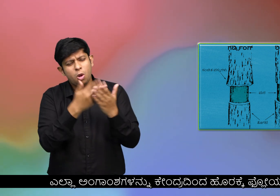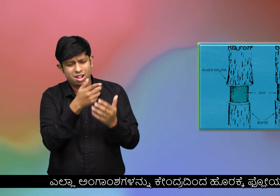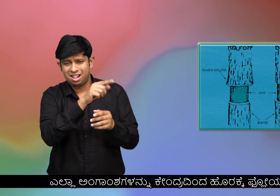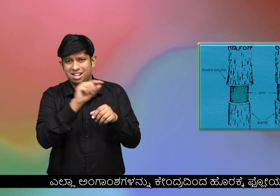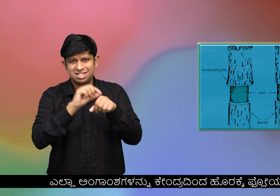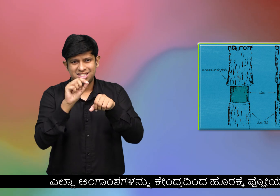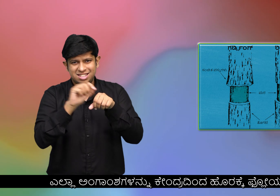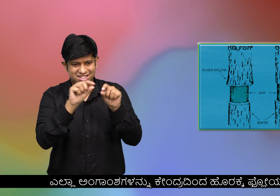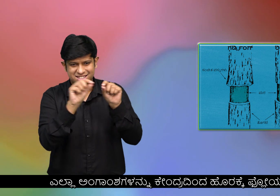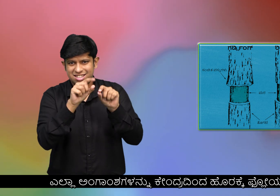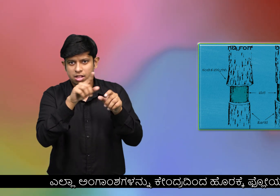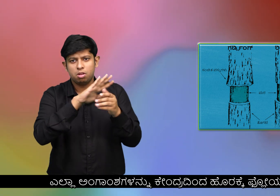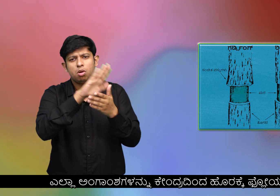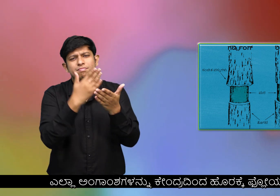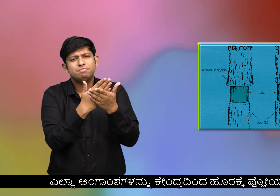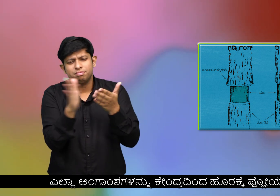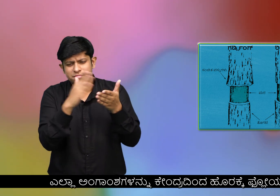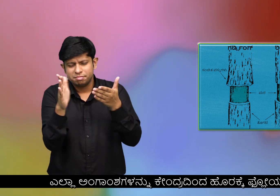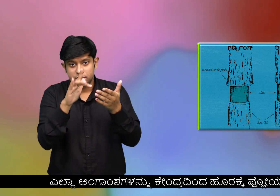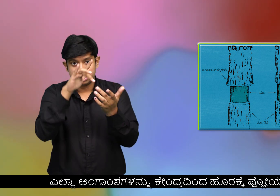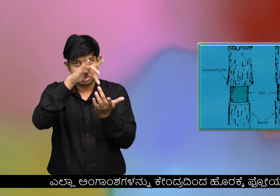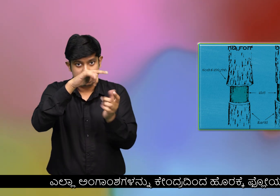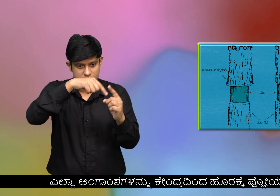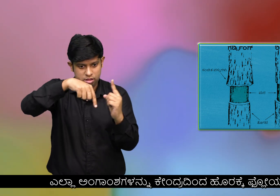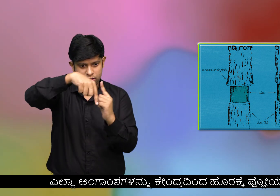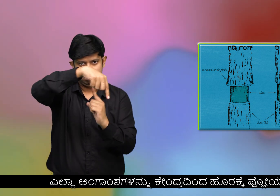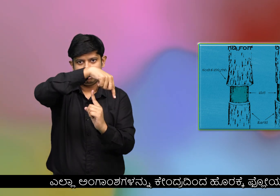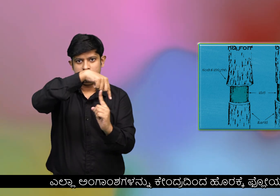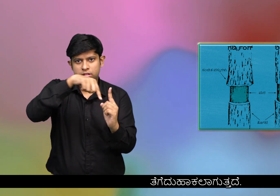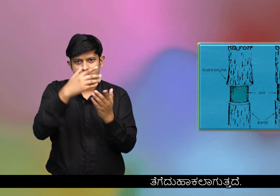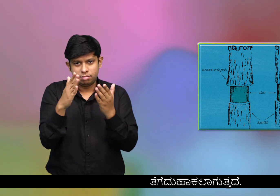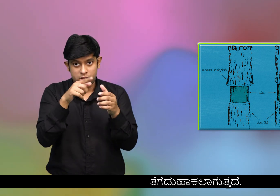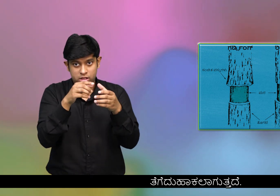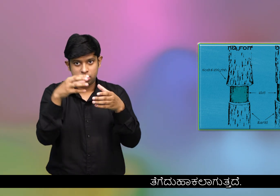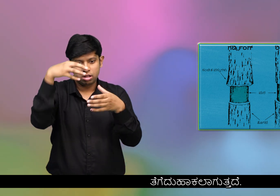ಎಲ್ಲ ಅಂಗಾಂಶಗಳನ್ನು ಕೇಂದ್ರದಿಂದ ಹೊರಕ್ಕೆ ಫ್ಲೋಯಂ ಸೇರಿದಂತೆ ತೆಗೆದು ಹಾಕಲಾಗುತ್ತದೆ.